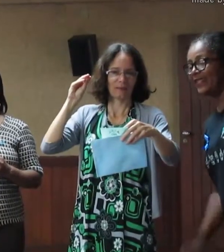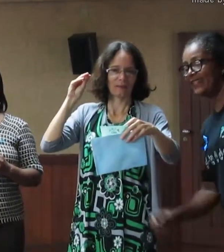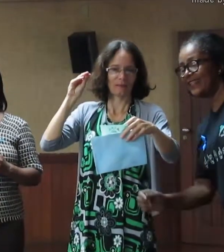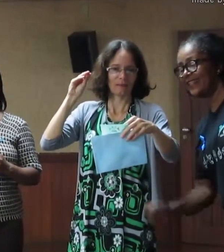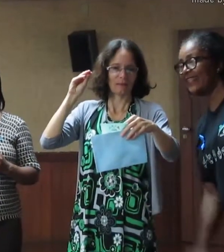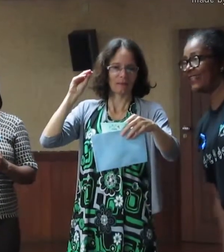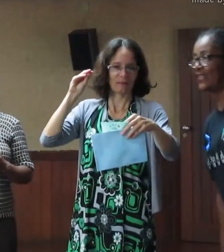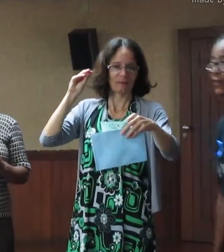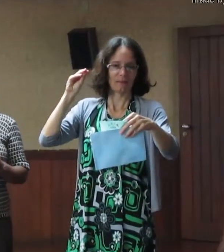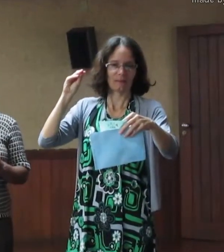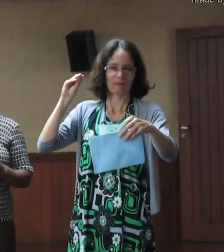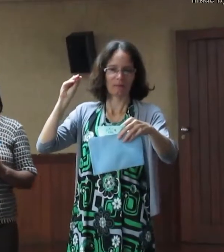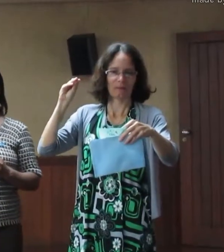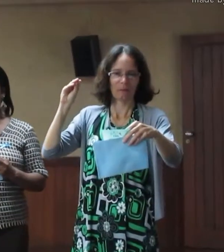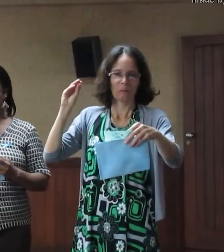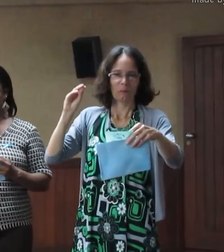R.